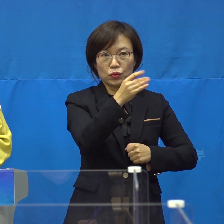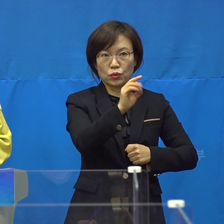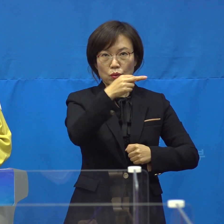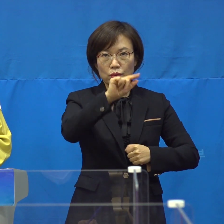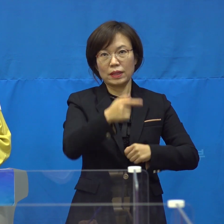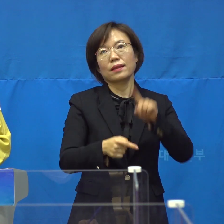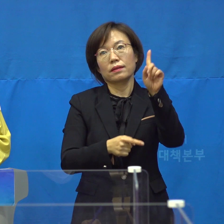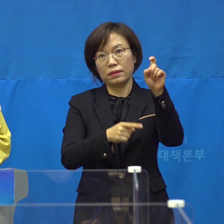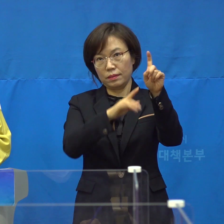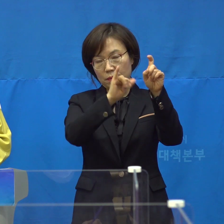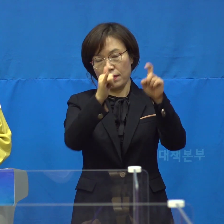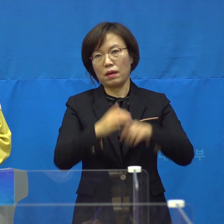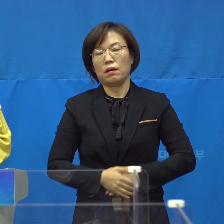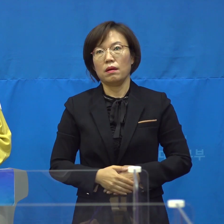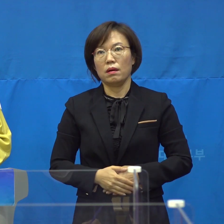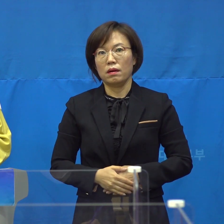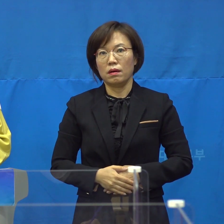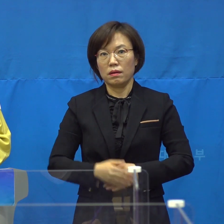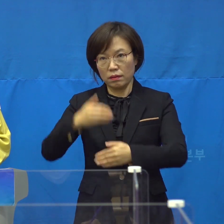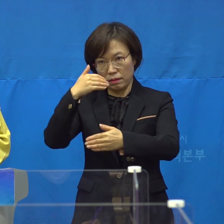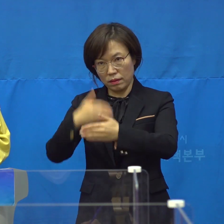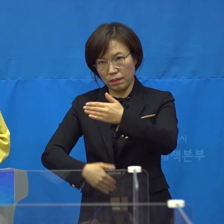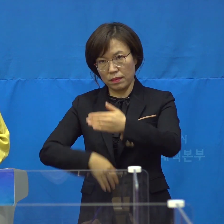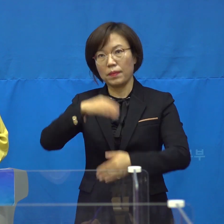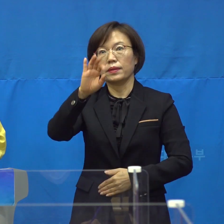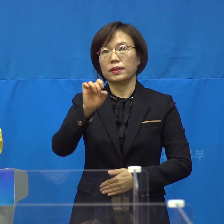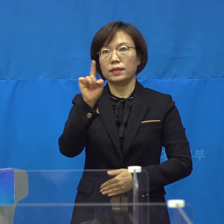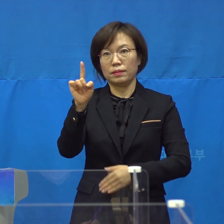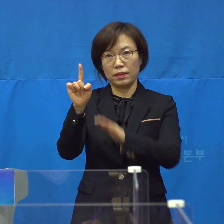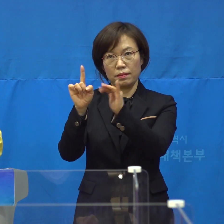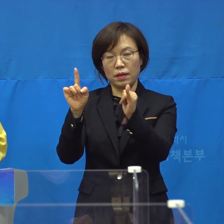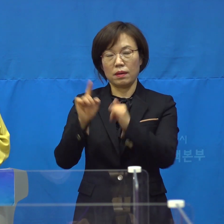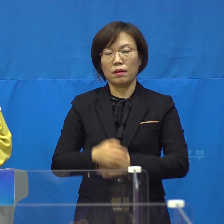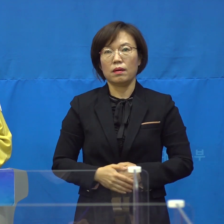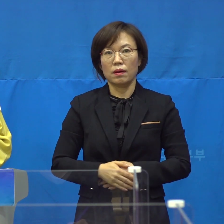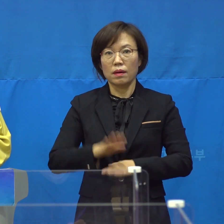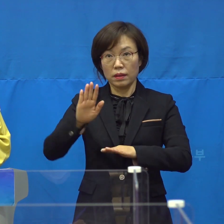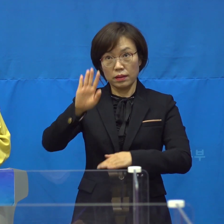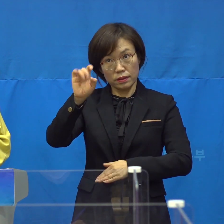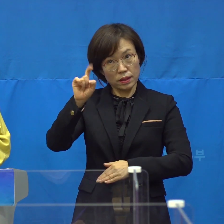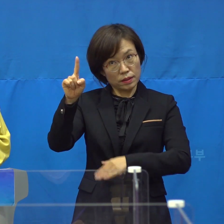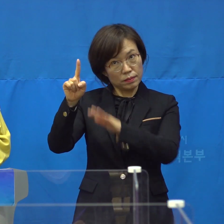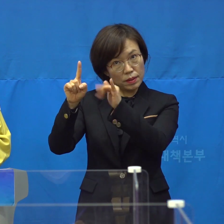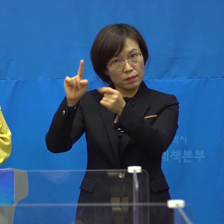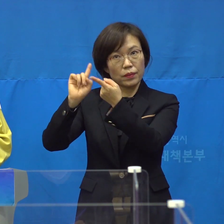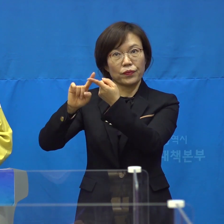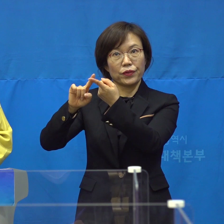대구동산의료원 11명, 잔류 41명입니다. 이 41명은